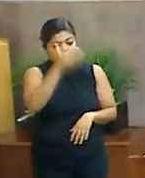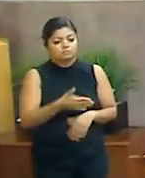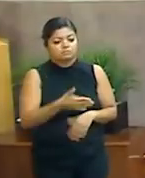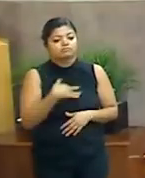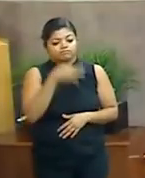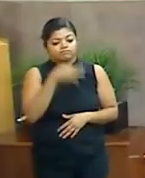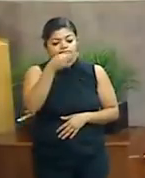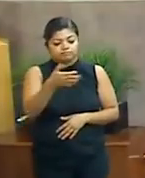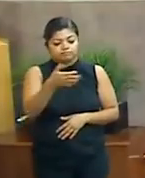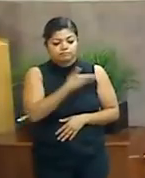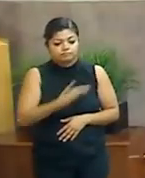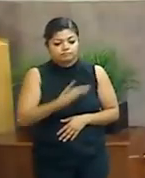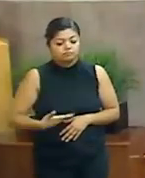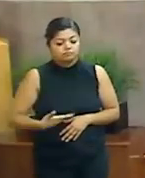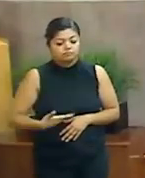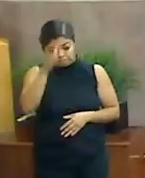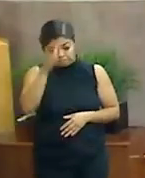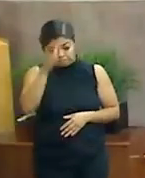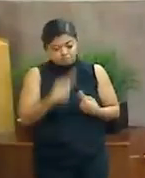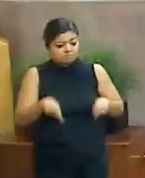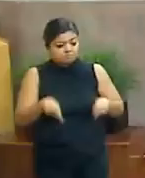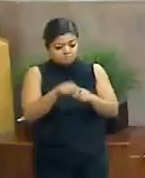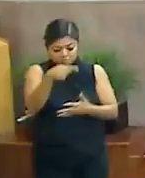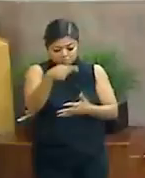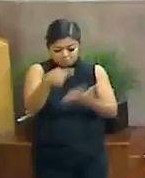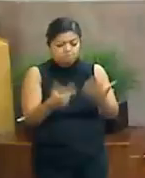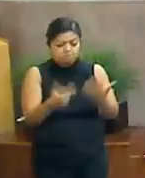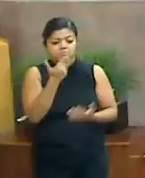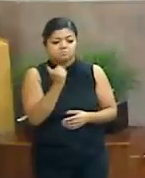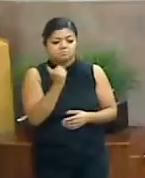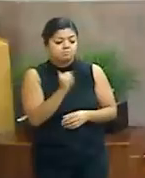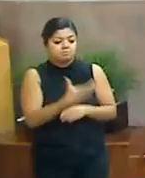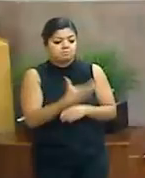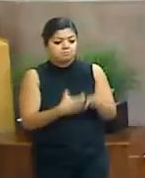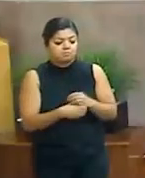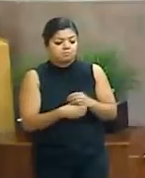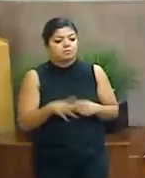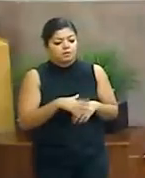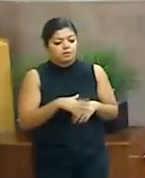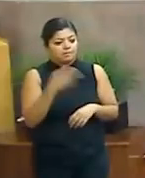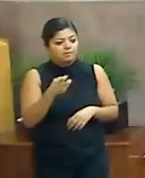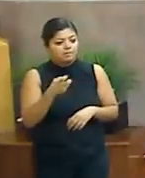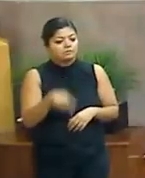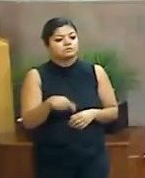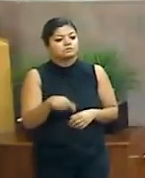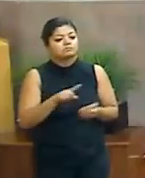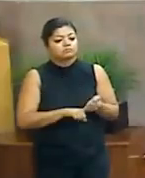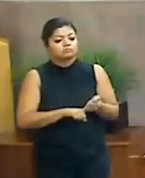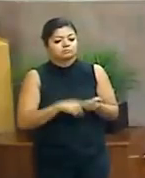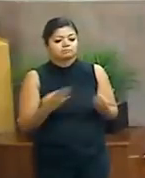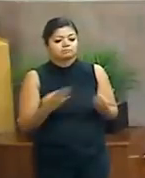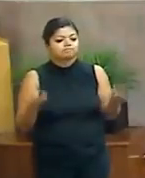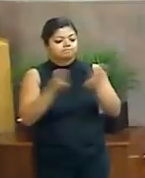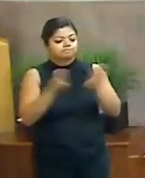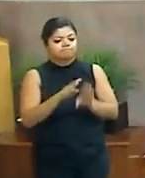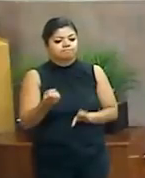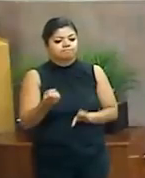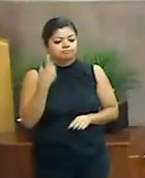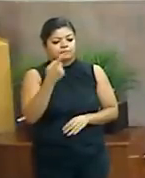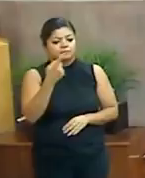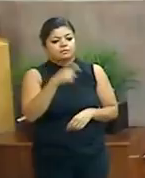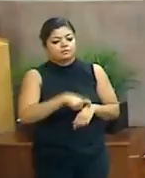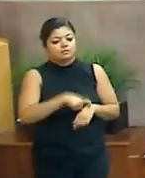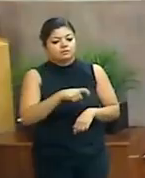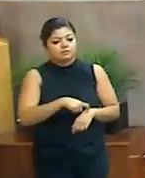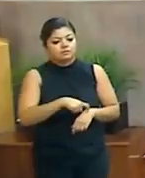presidente el informe conforme a lo que sería no existe tratar en la cerrada la sesión siendo